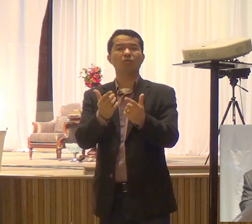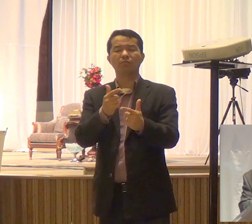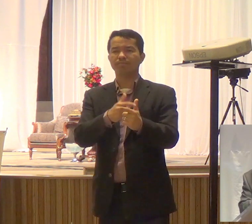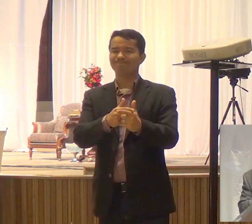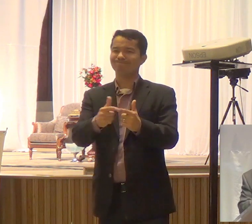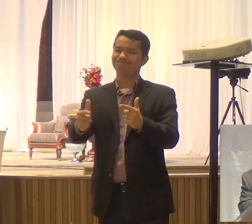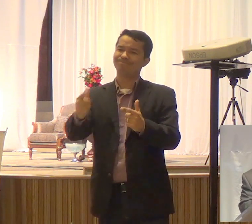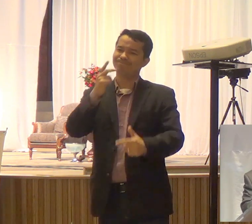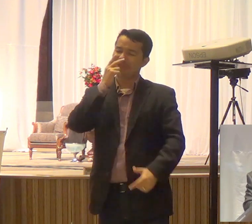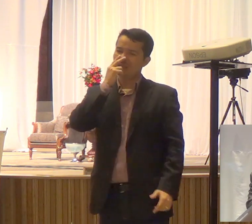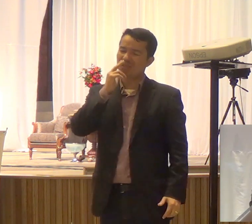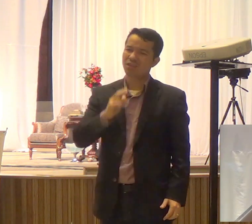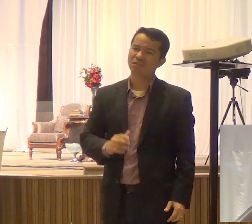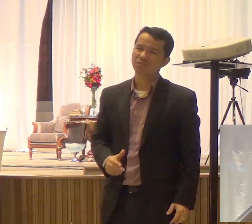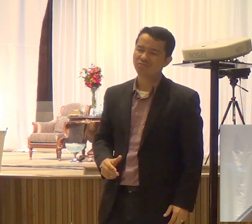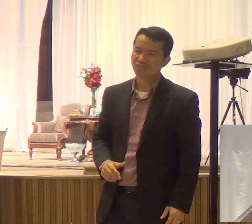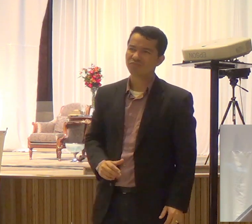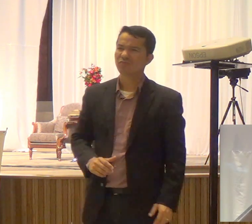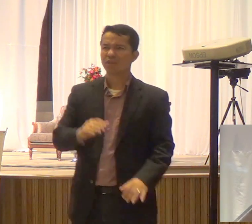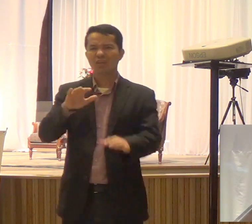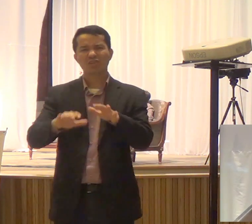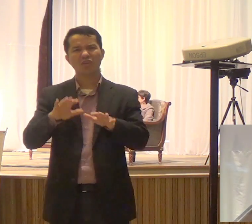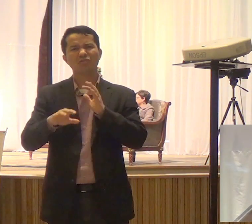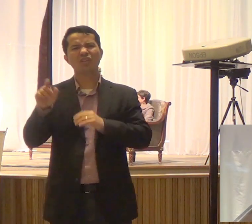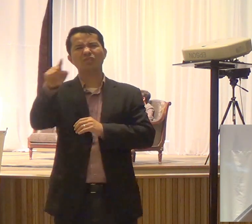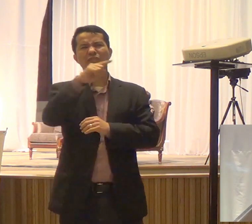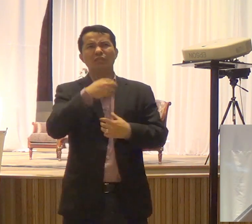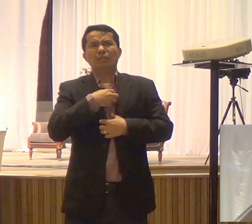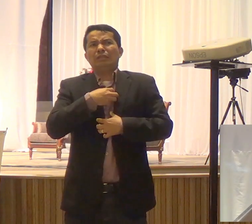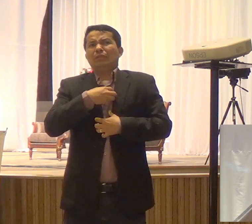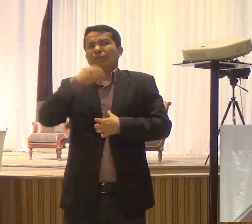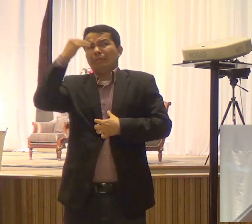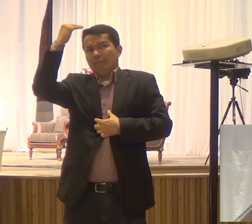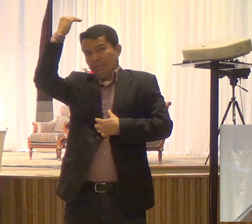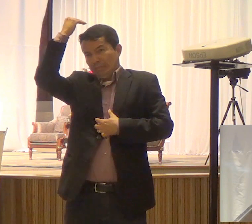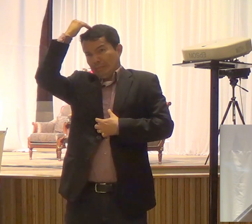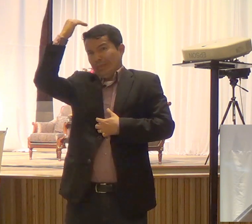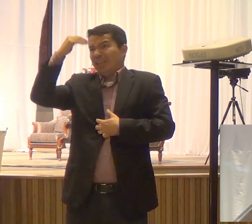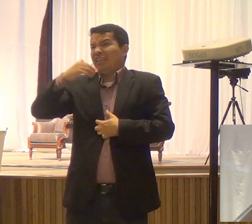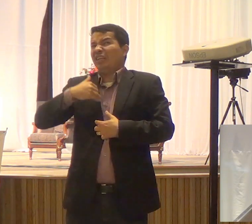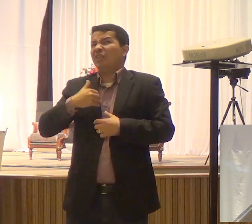Se tiver alguém hoje à noite aqui pensando ou se sentindo assim, gravetinho,